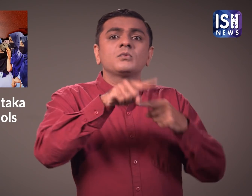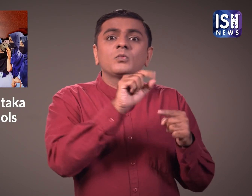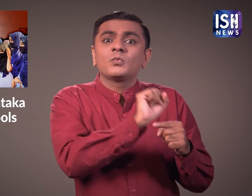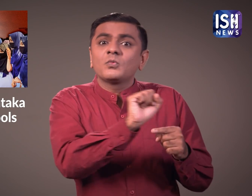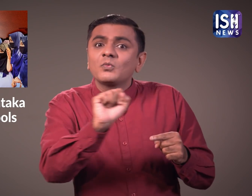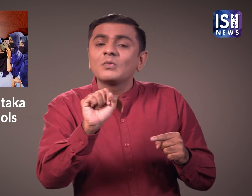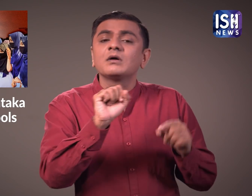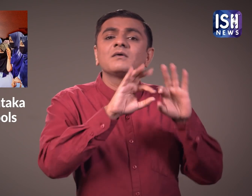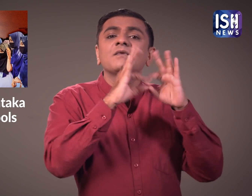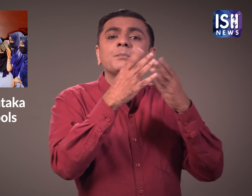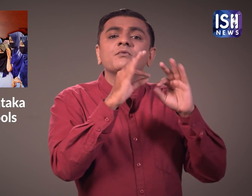देंगे।